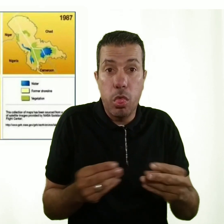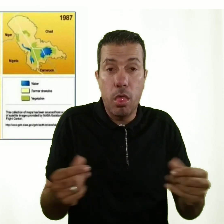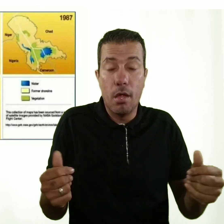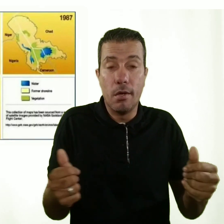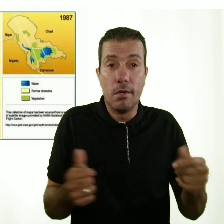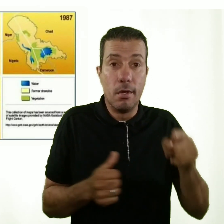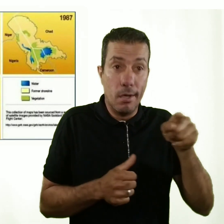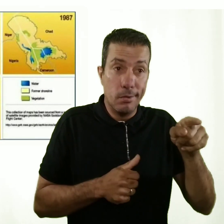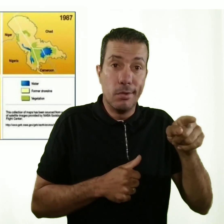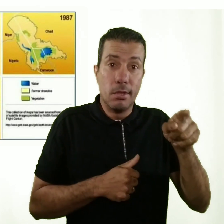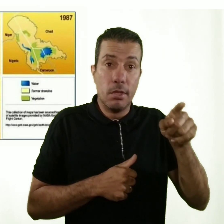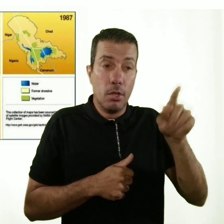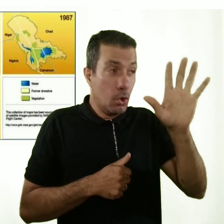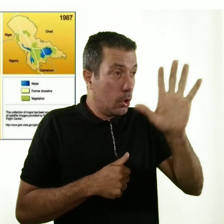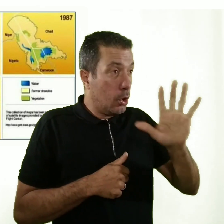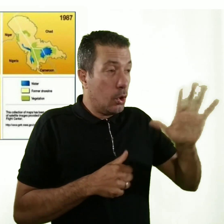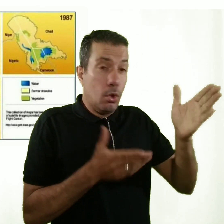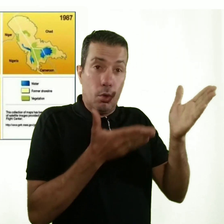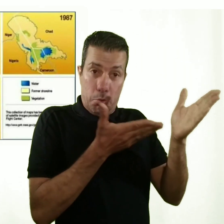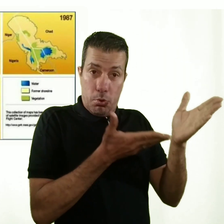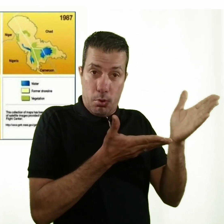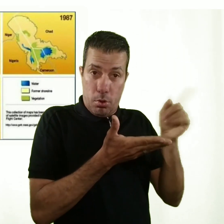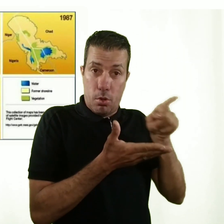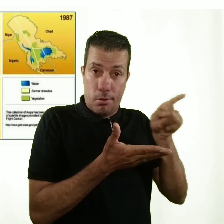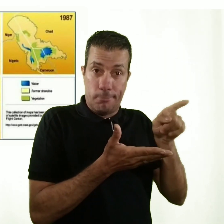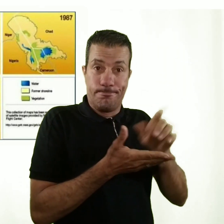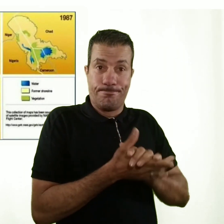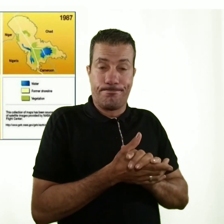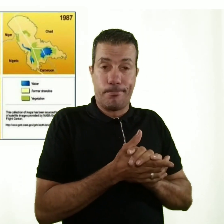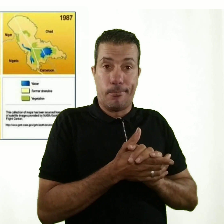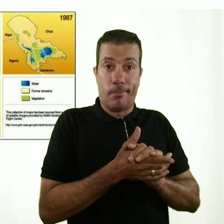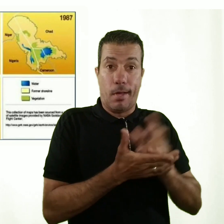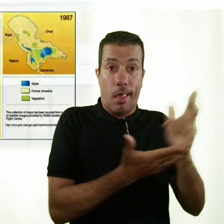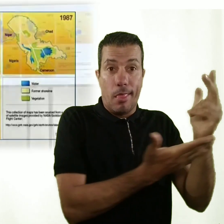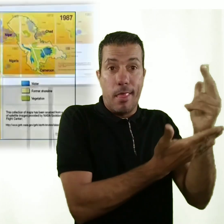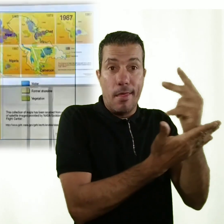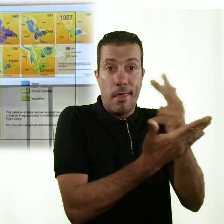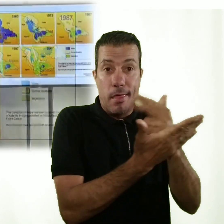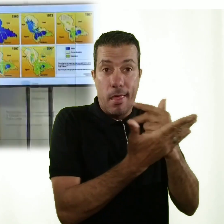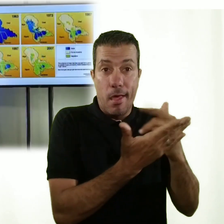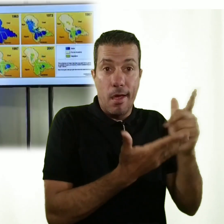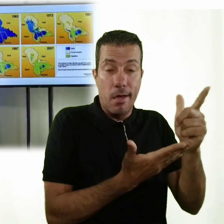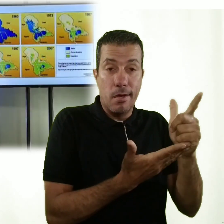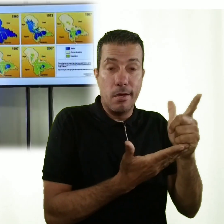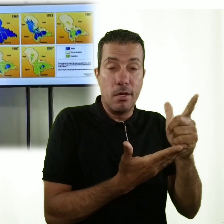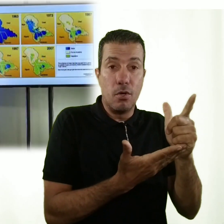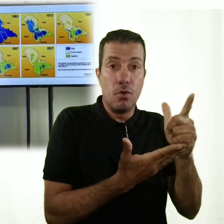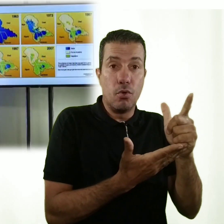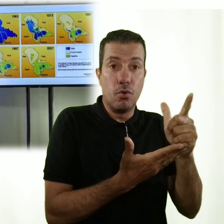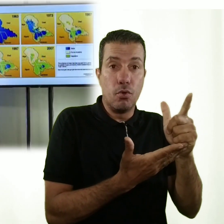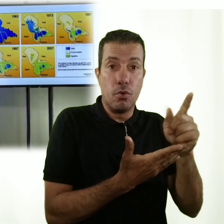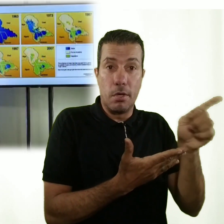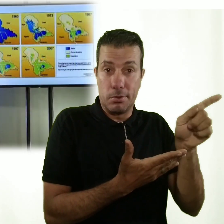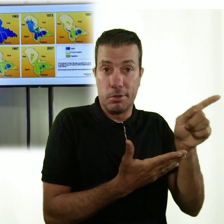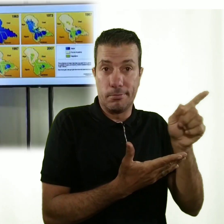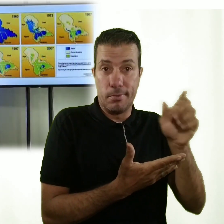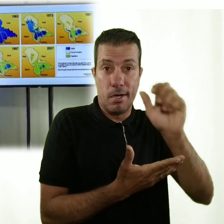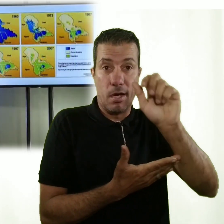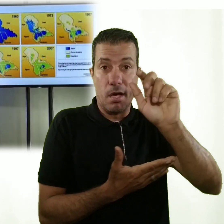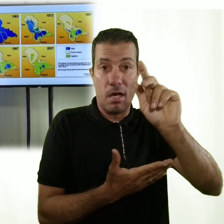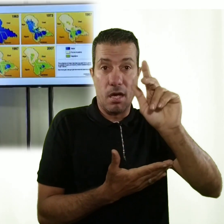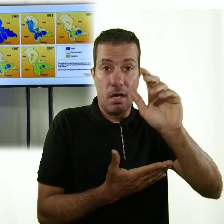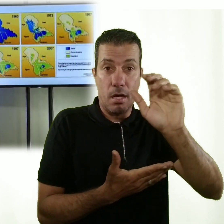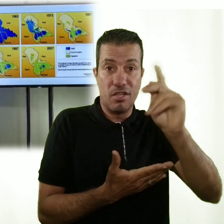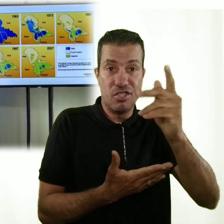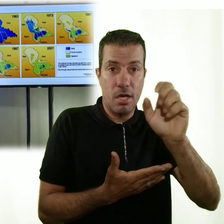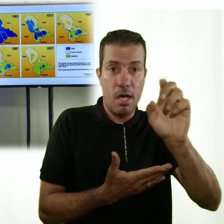Isso daqui é um desenho do lago de Chade. Chade é esse país aqui à direita superior. Ele faz fronteira